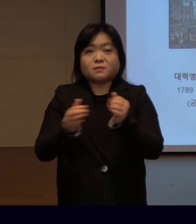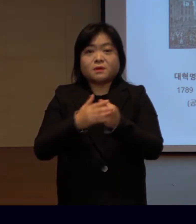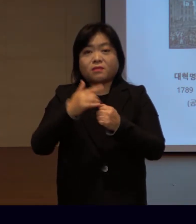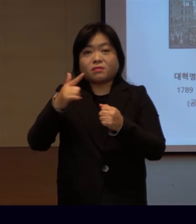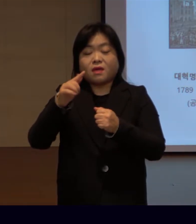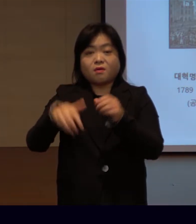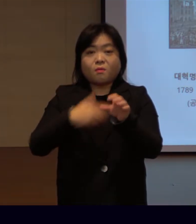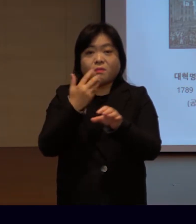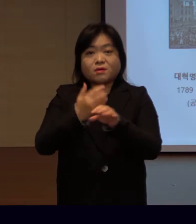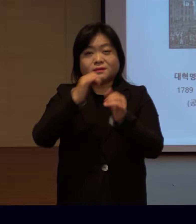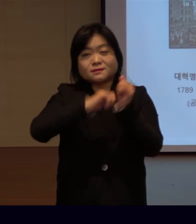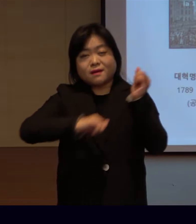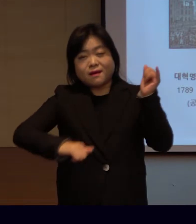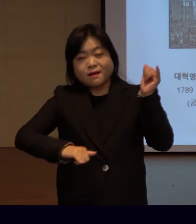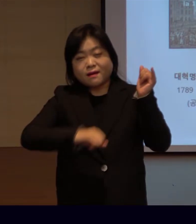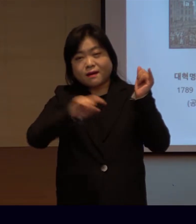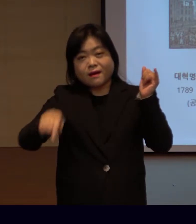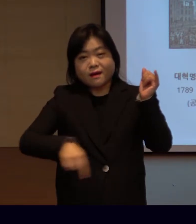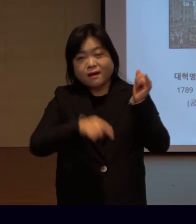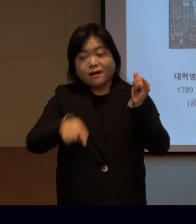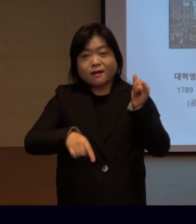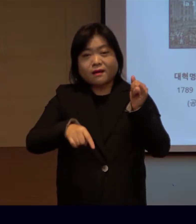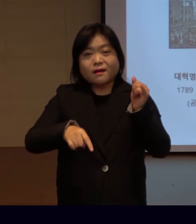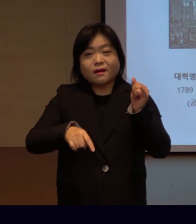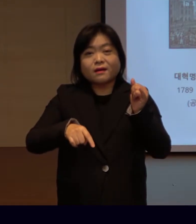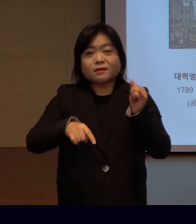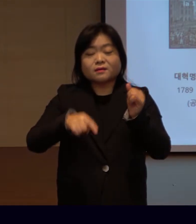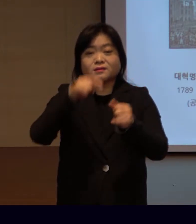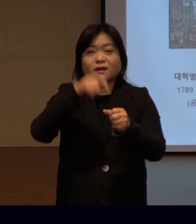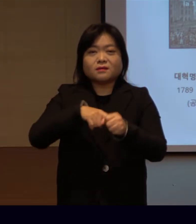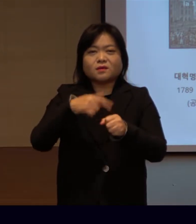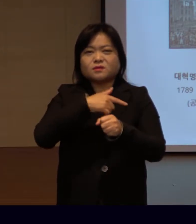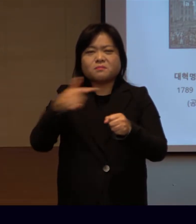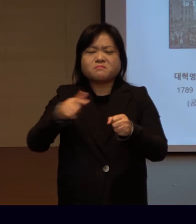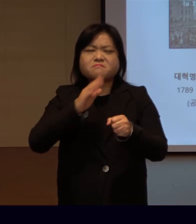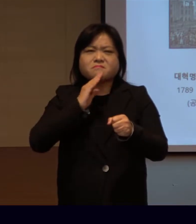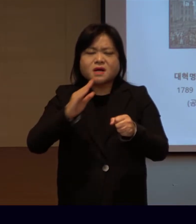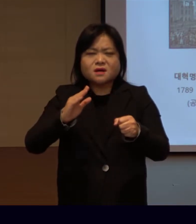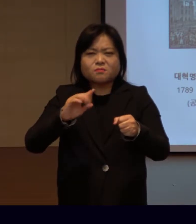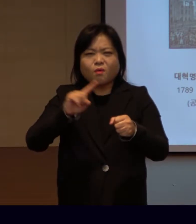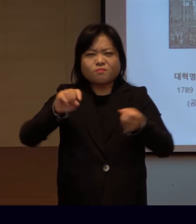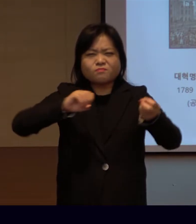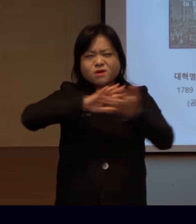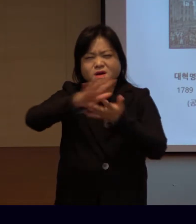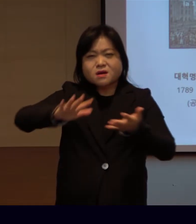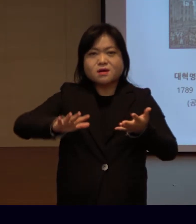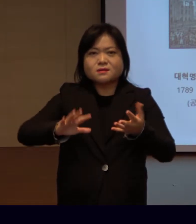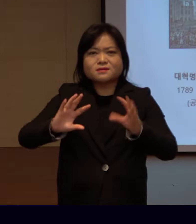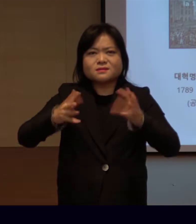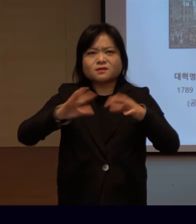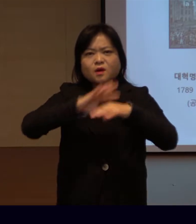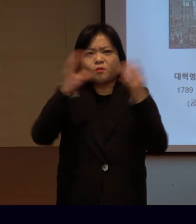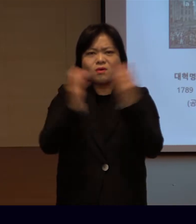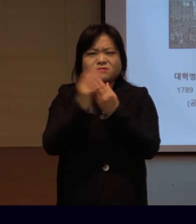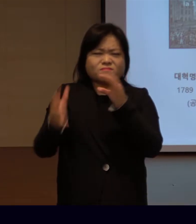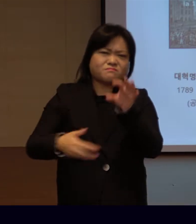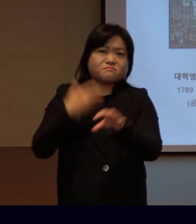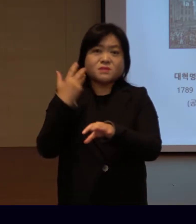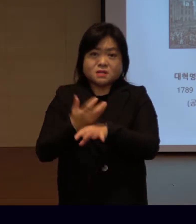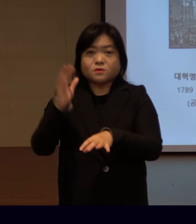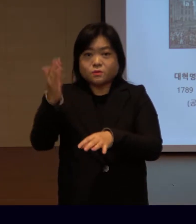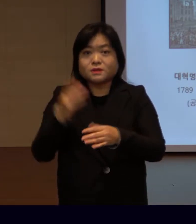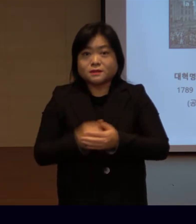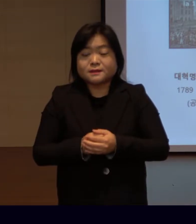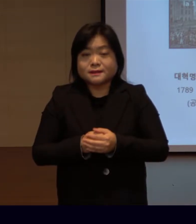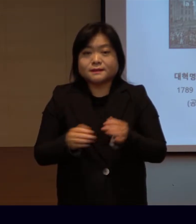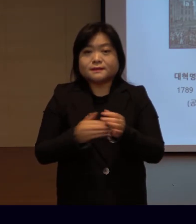세계사적으로 천지가 개벽한 거예요. 그야말로 세상이 완전히 뒤집어진 겁니다. 그런데 프랑스, 그러니까 이